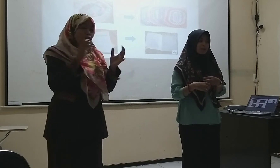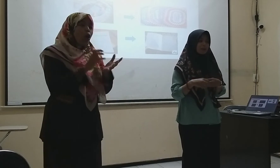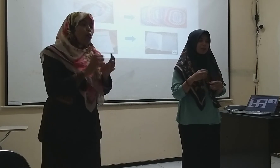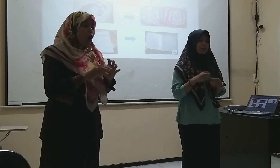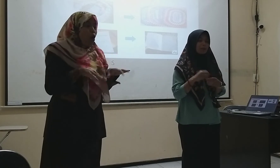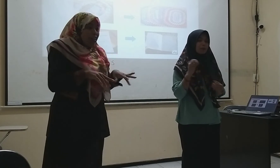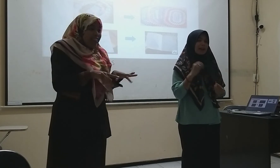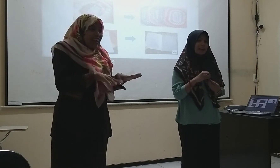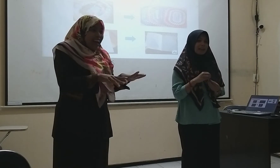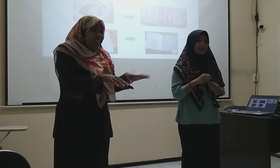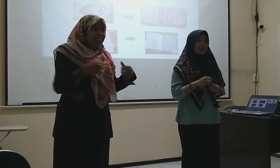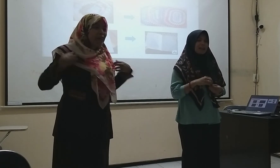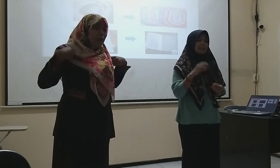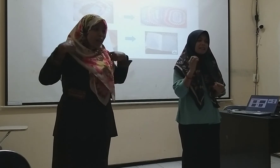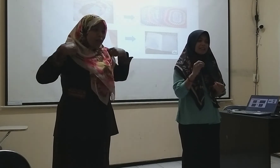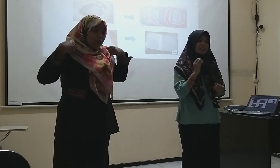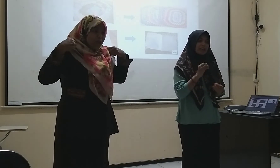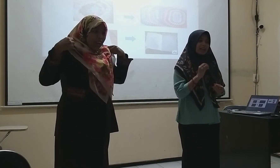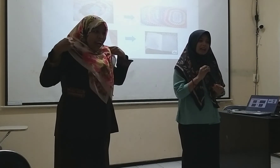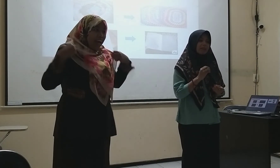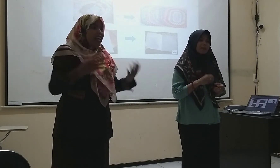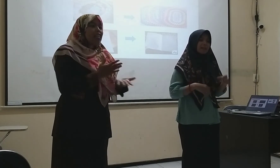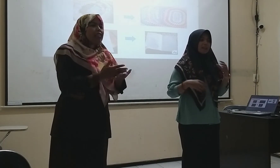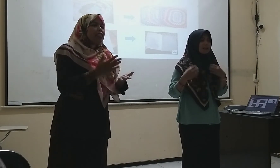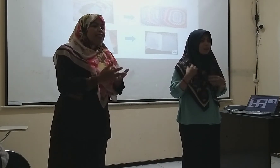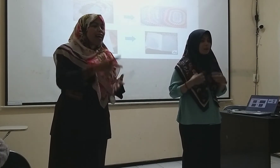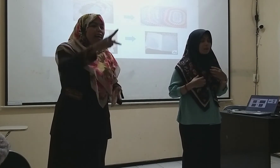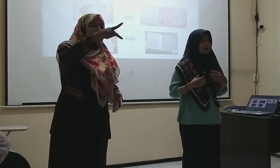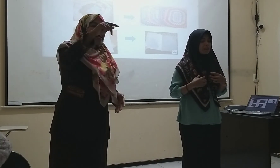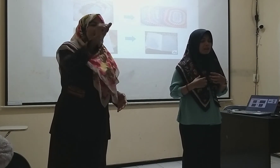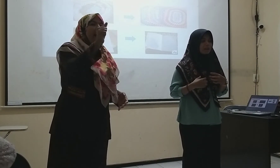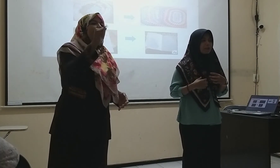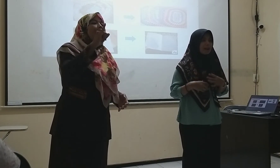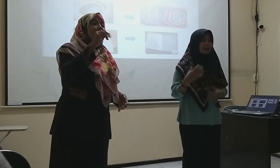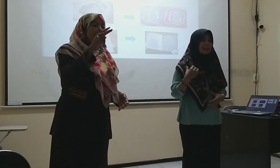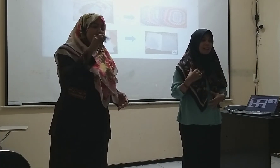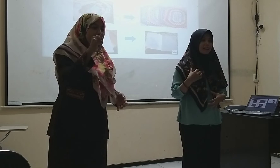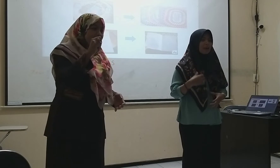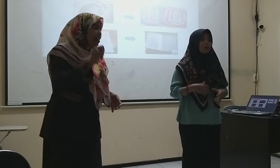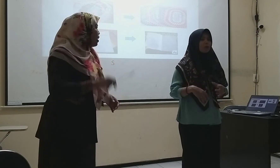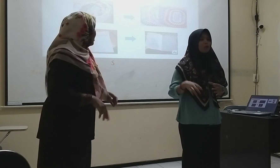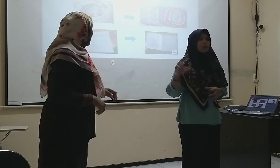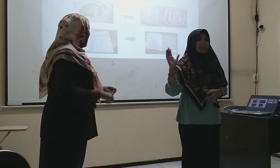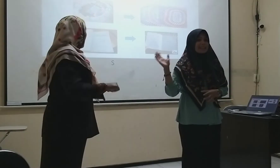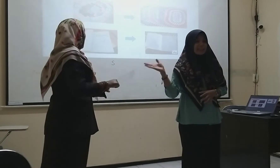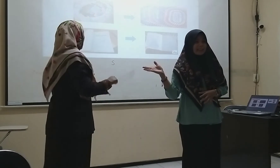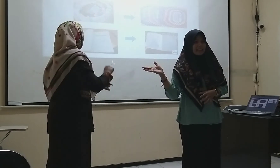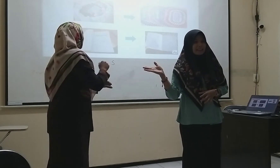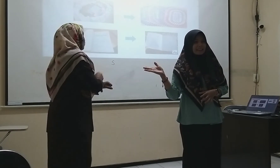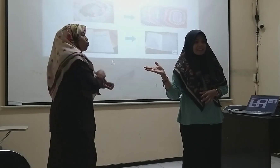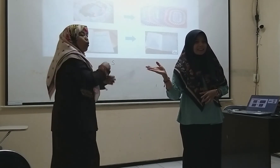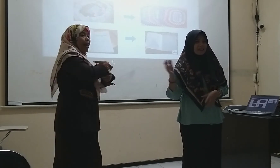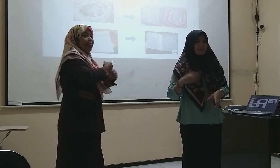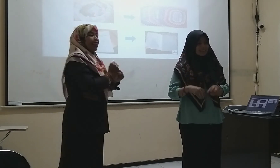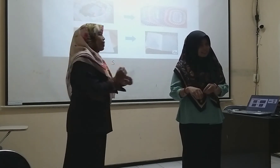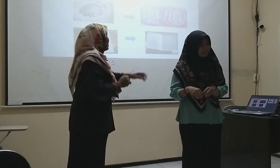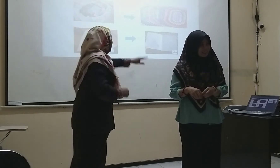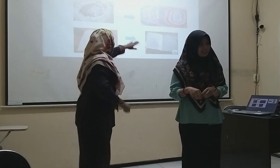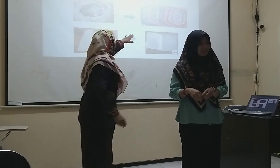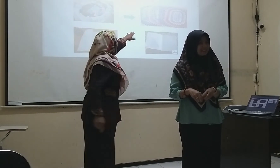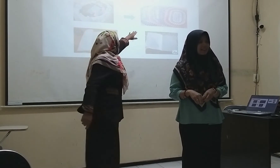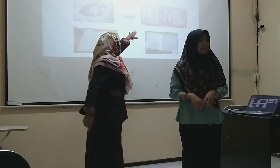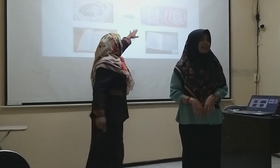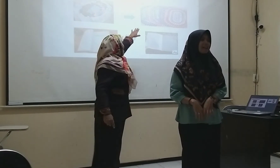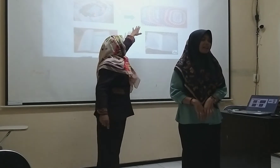menjahitkan baju kan berbentuk kain. Sisa-sisa kain bisa kita gunakan lagi untuk keset. Tahu keset